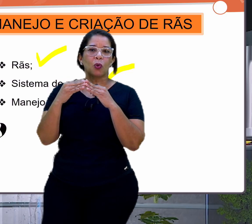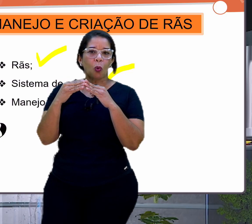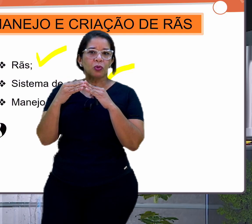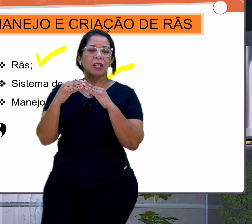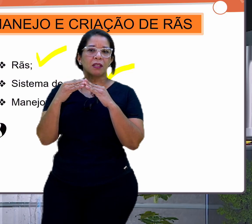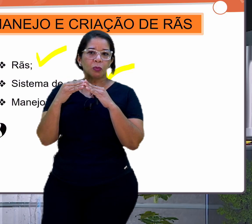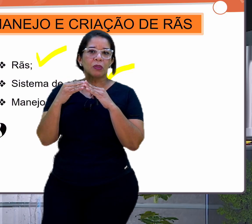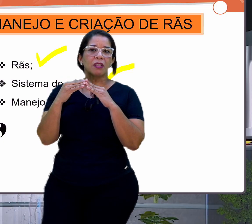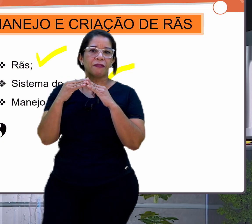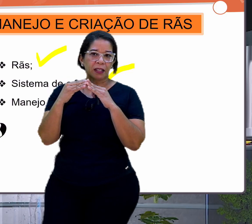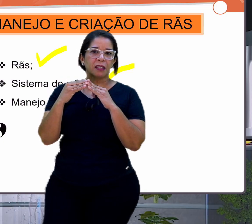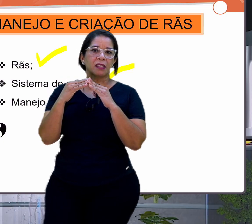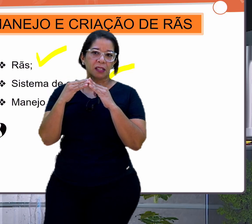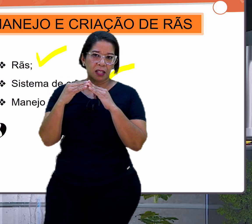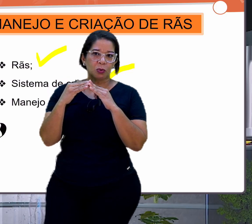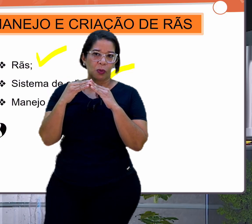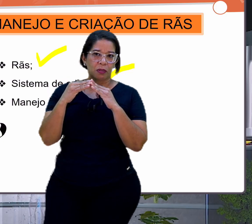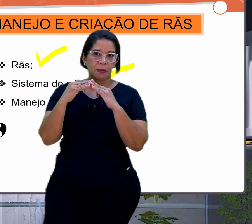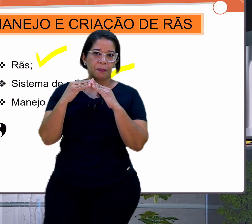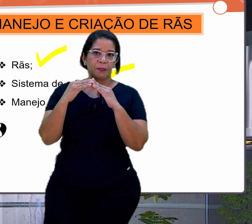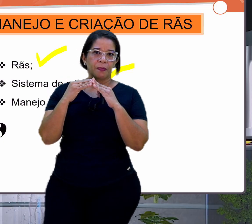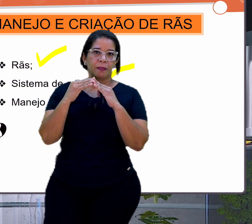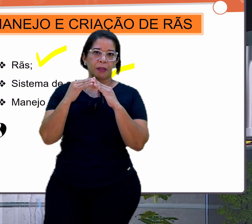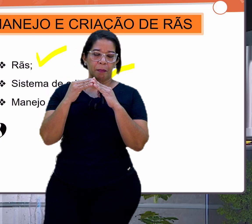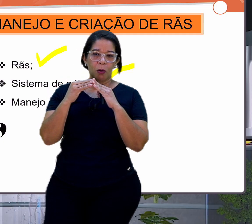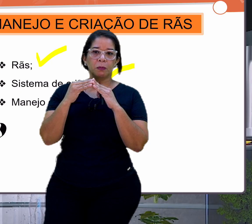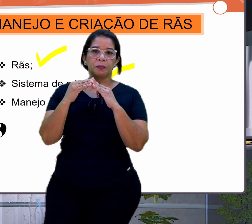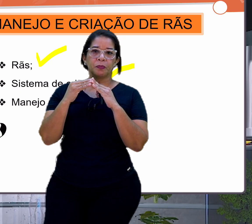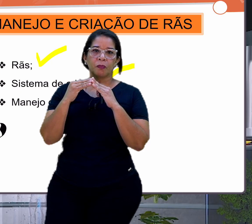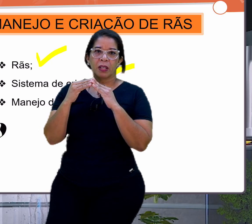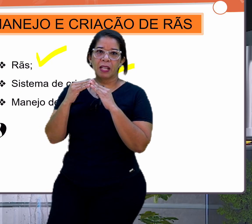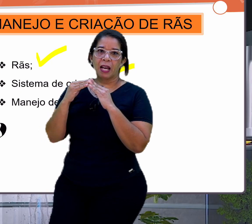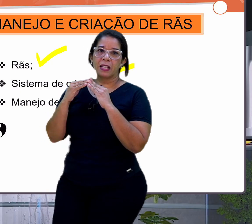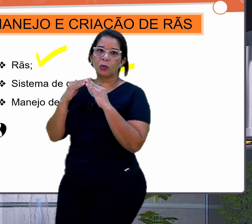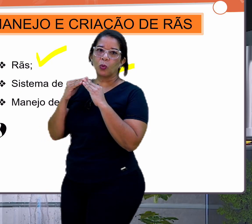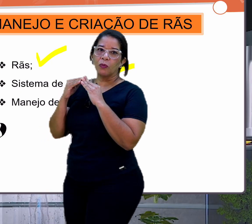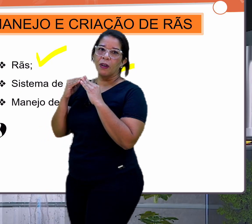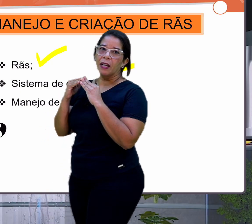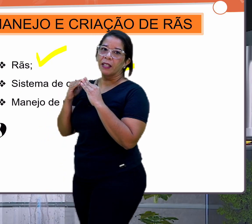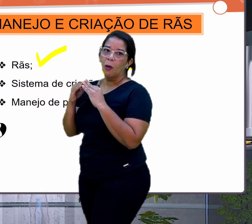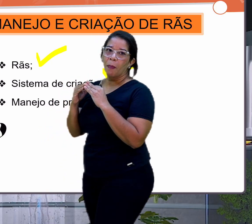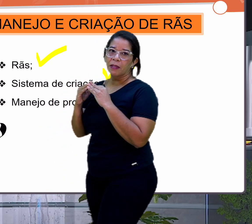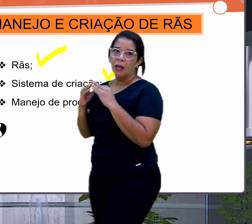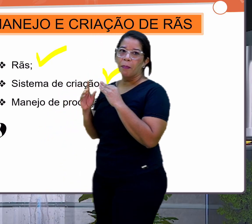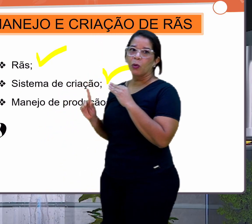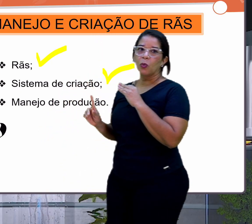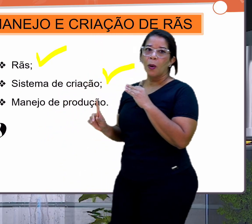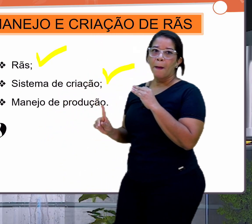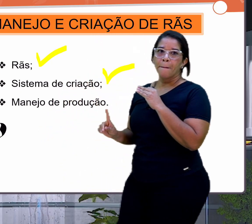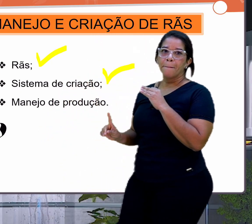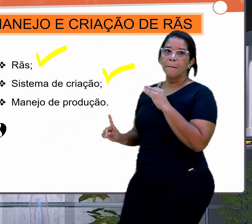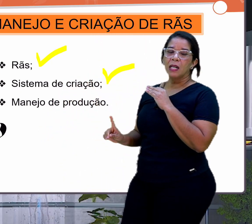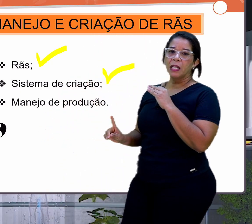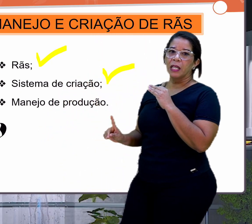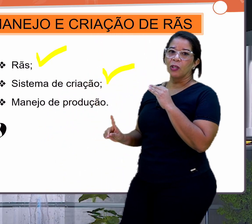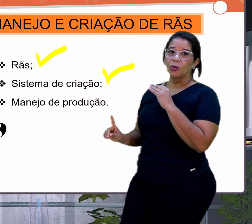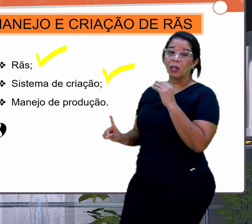sendo levado em consideração quando você fala dessas criações, tá bom? E aí, isso tudo vai aqui, ó, passar